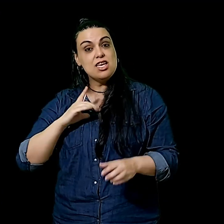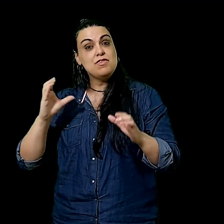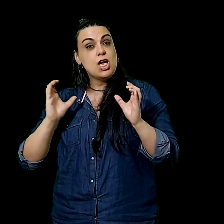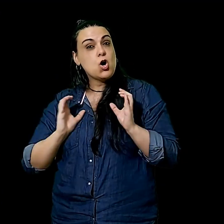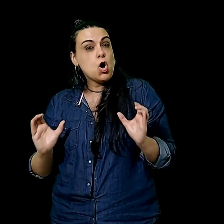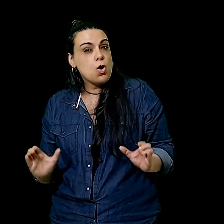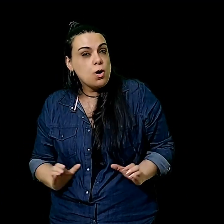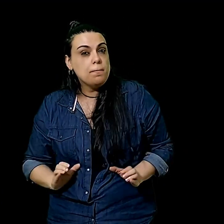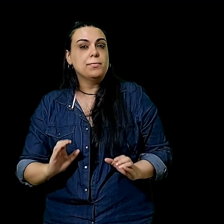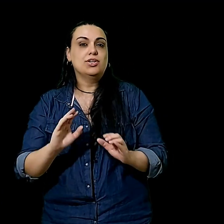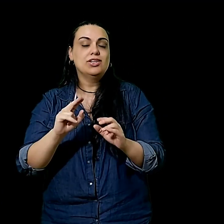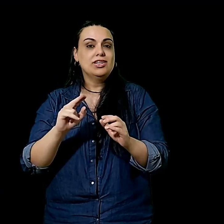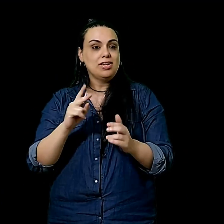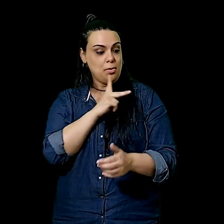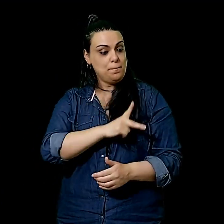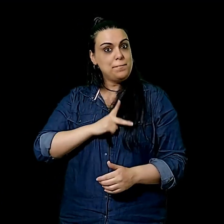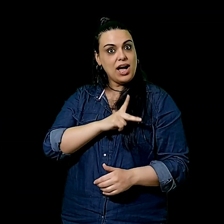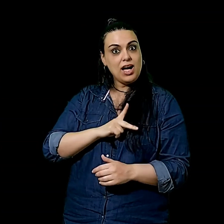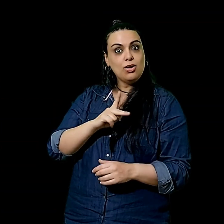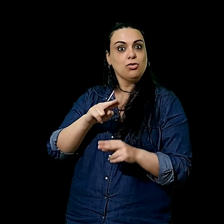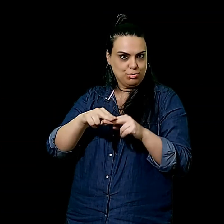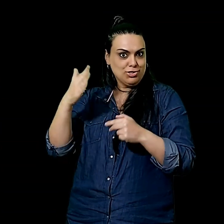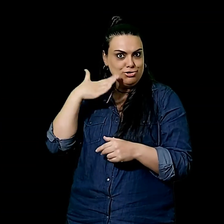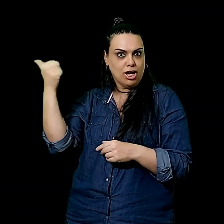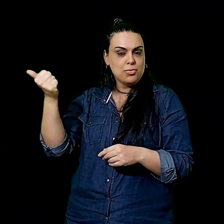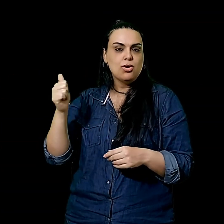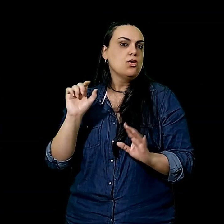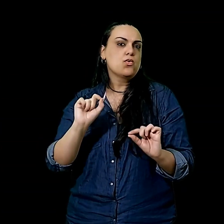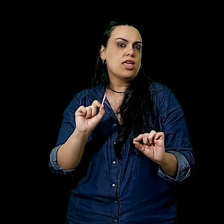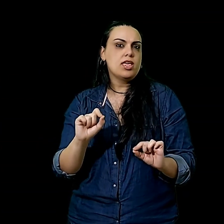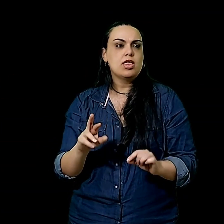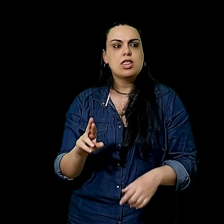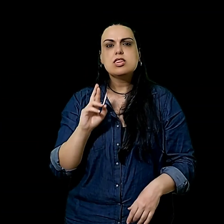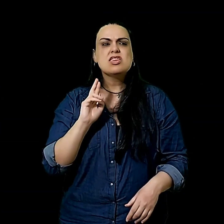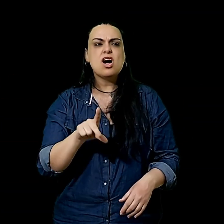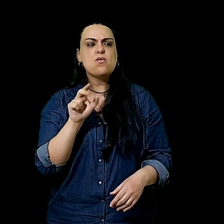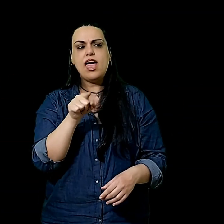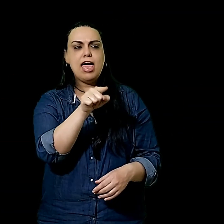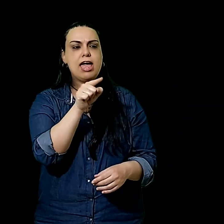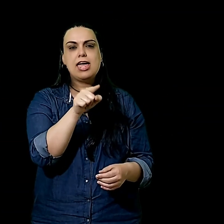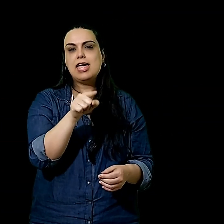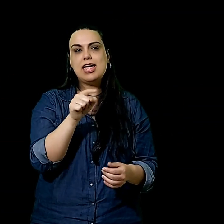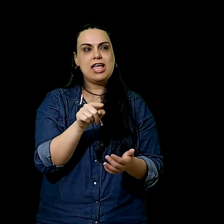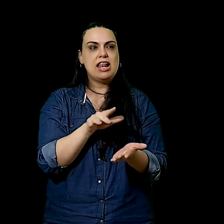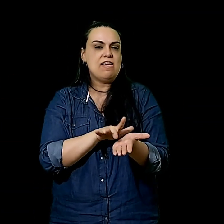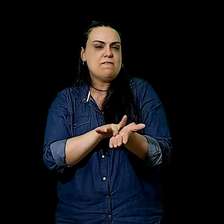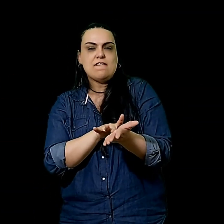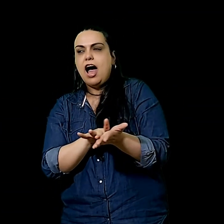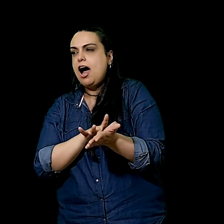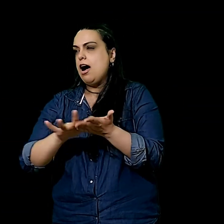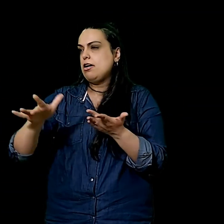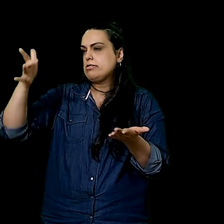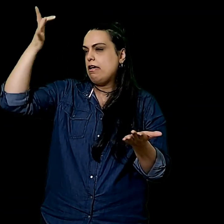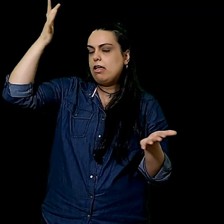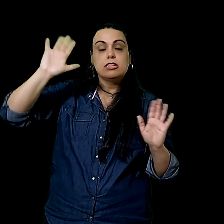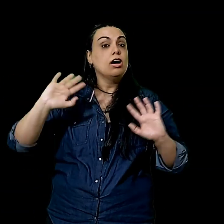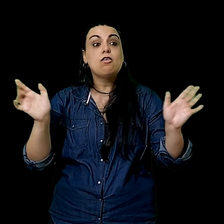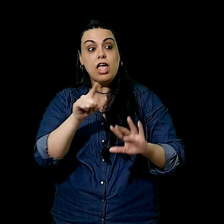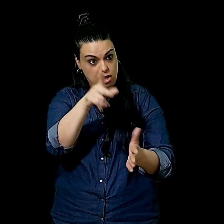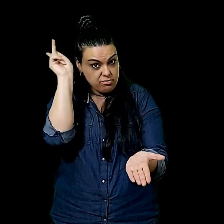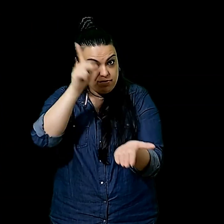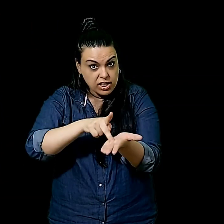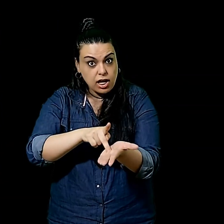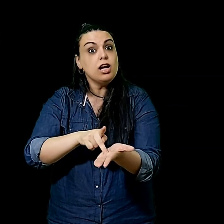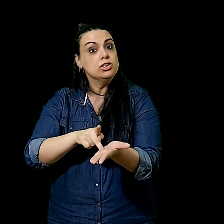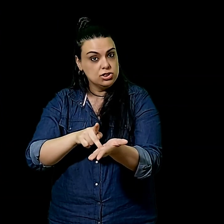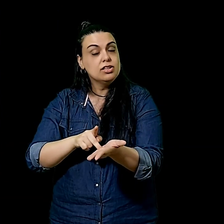essa envergadura que tem a chamada de Paulo. E ele disse: olha, ele não é um falso modesto, ele trabalha com a verdade. E ele diz assim: olha, ele me